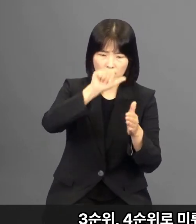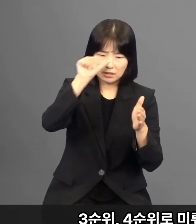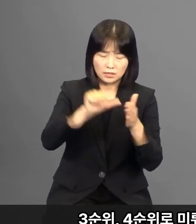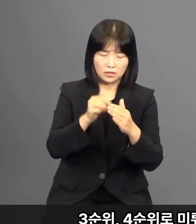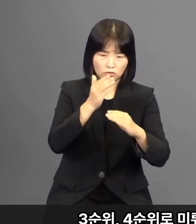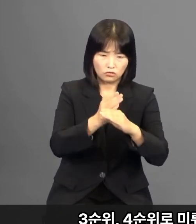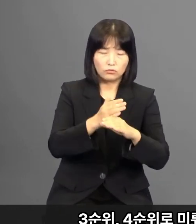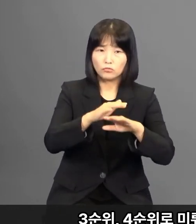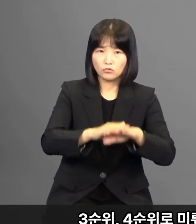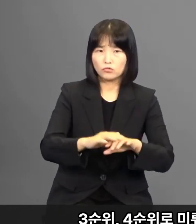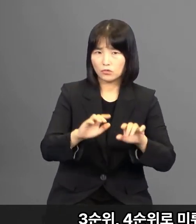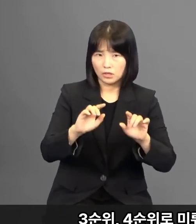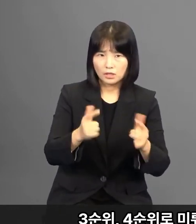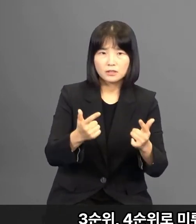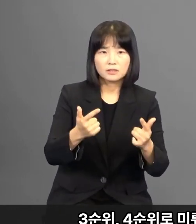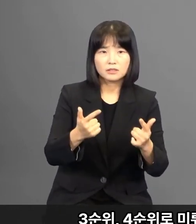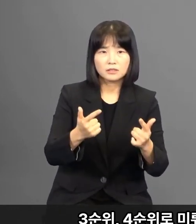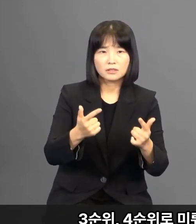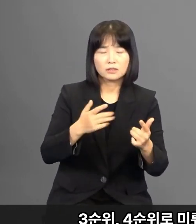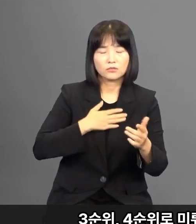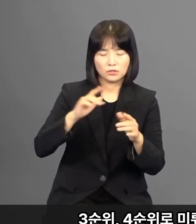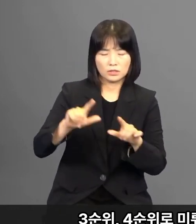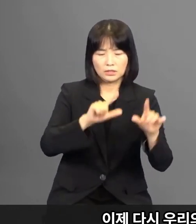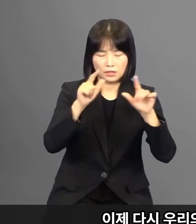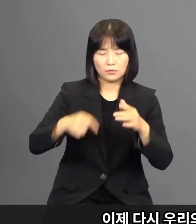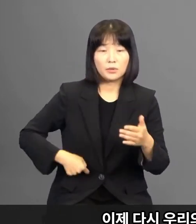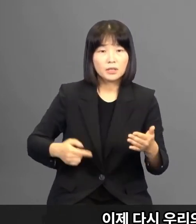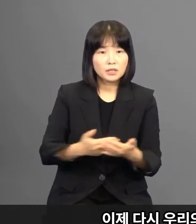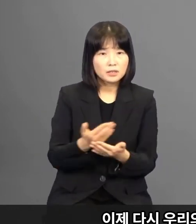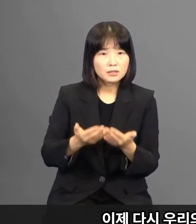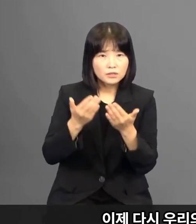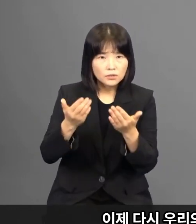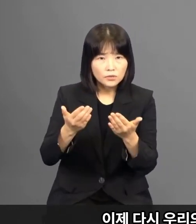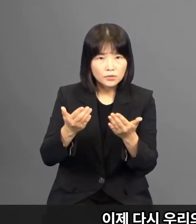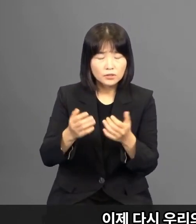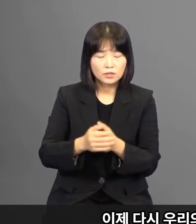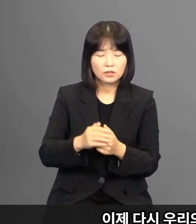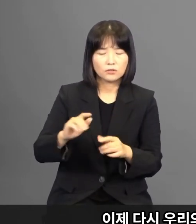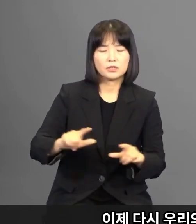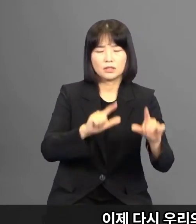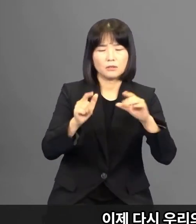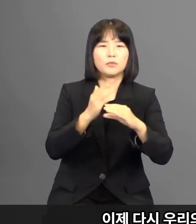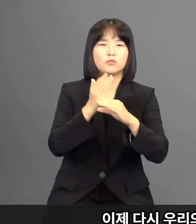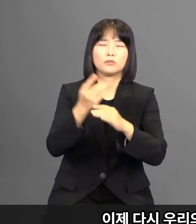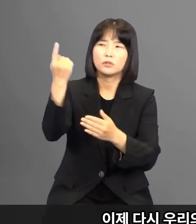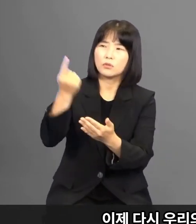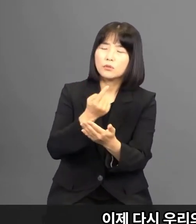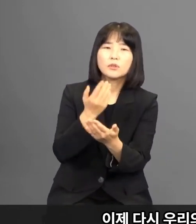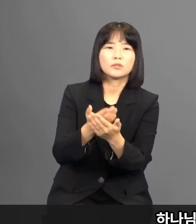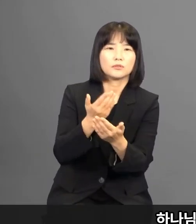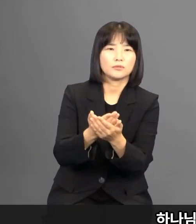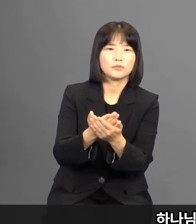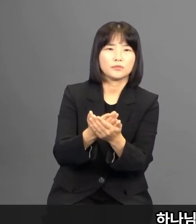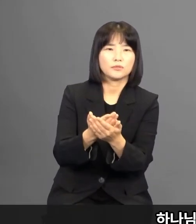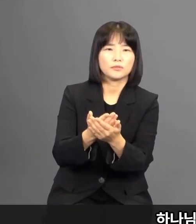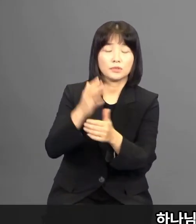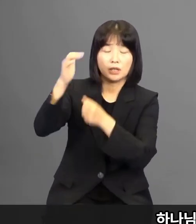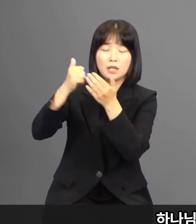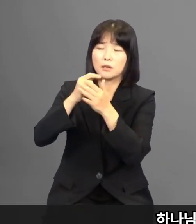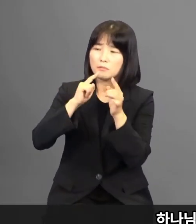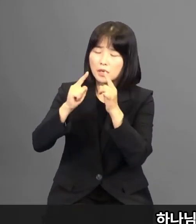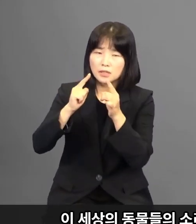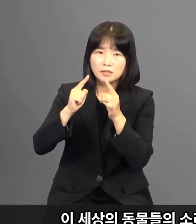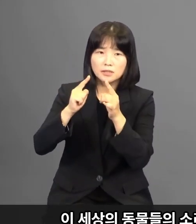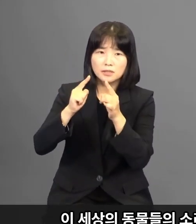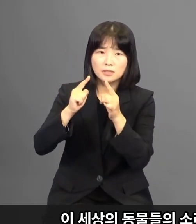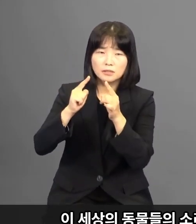3순위, 4순위로 밀어두었던 우리의 삶을 회개하오니 이제 다시 우리의 삶의 중심에 와주시옵시고 하나님의 말씀과